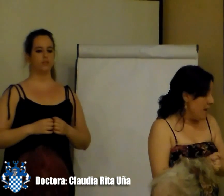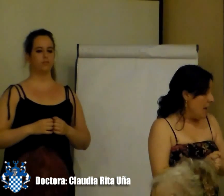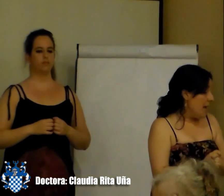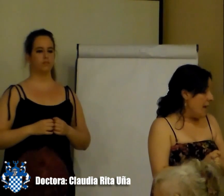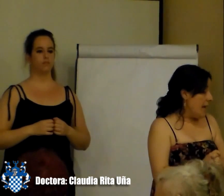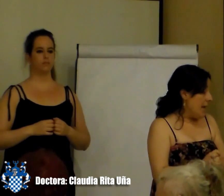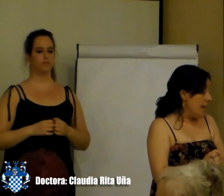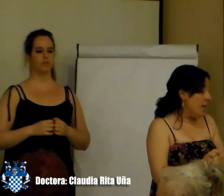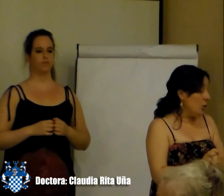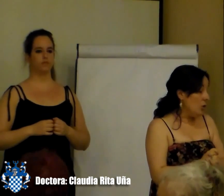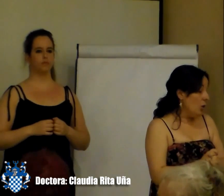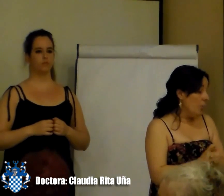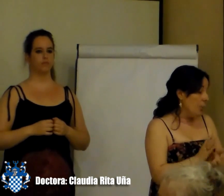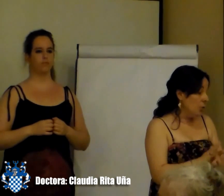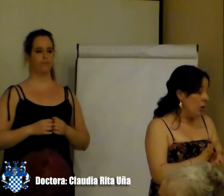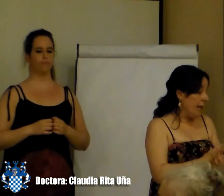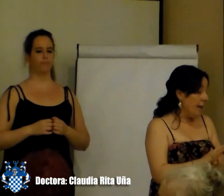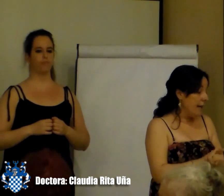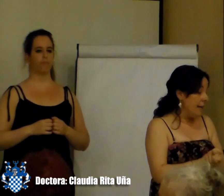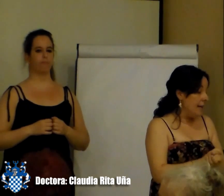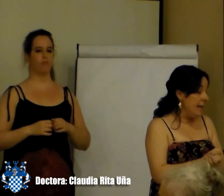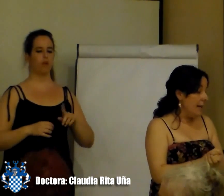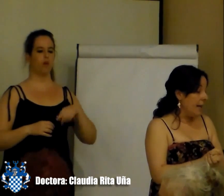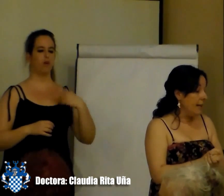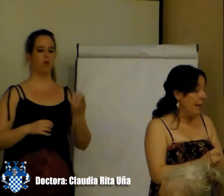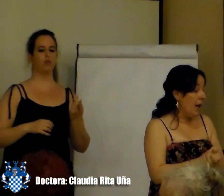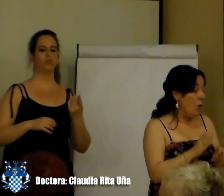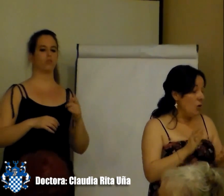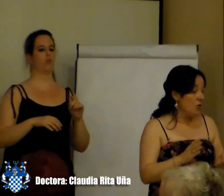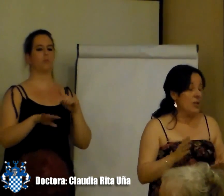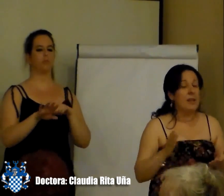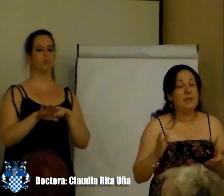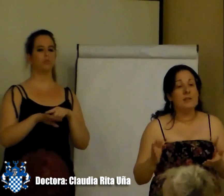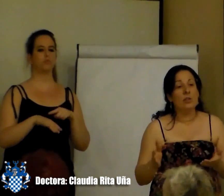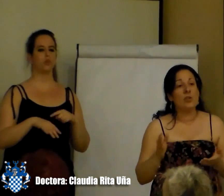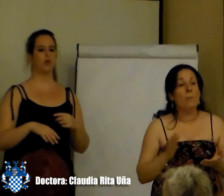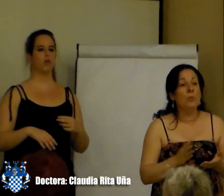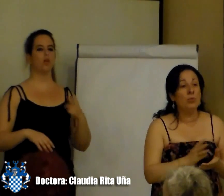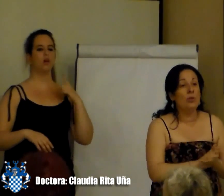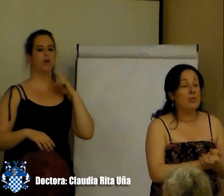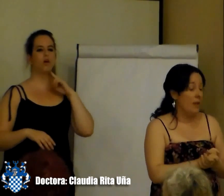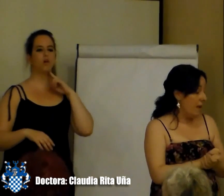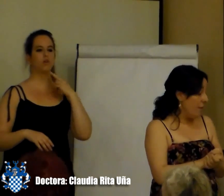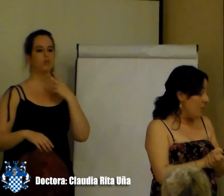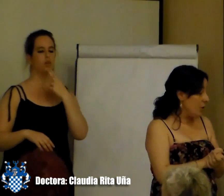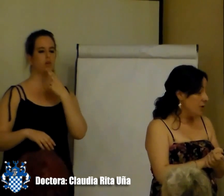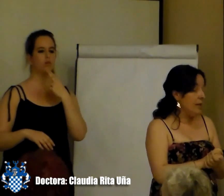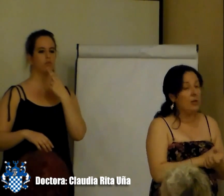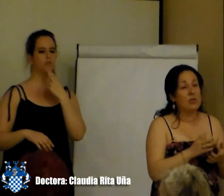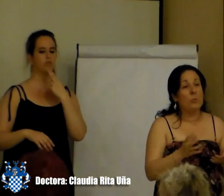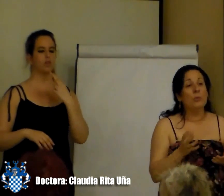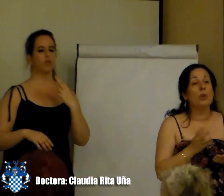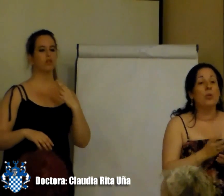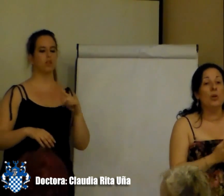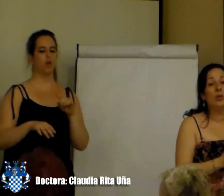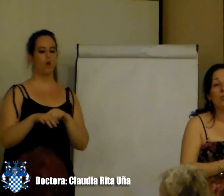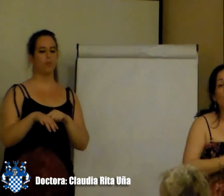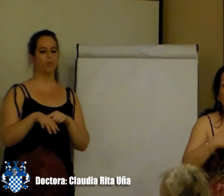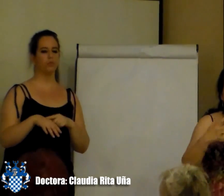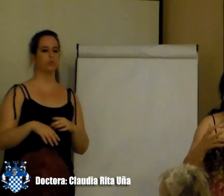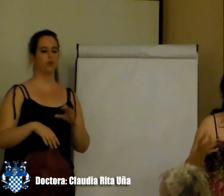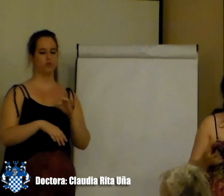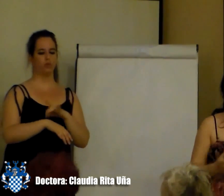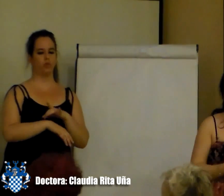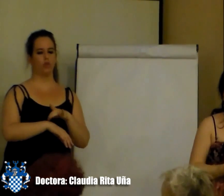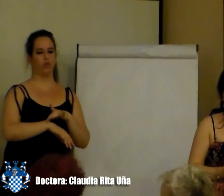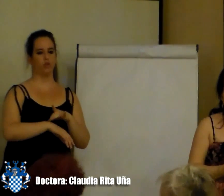en sí. Y otro punto que requiere es que tenga 11 de 18 puntos fibrocíticos o puntos